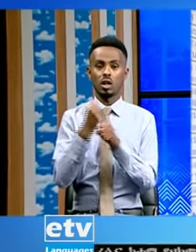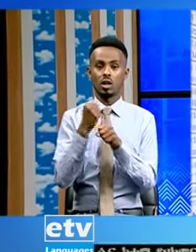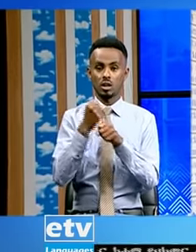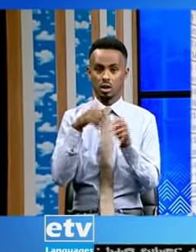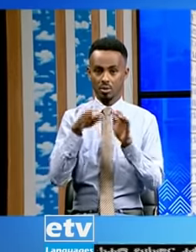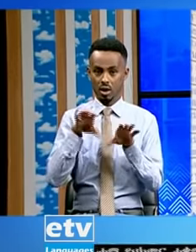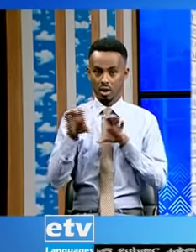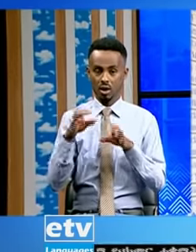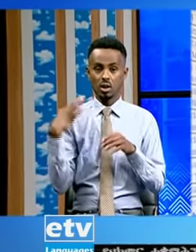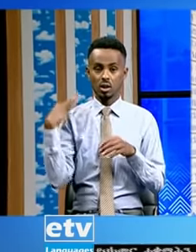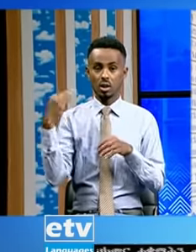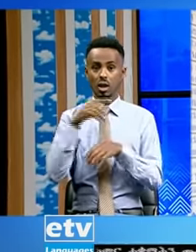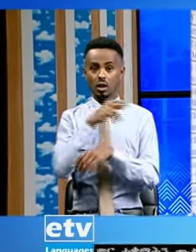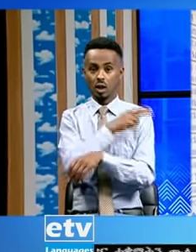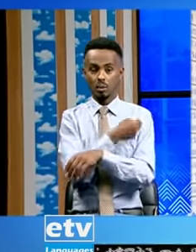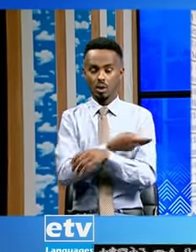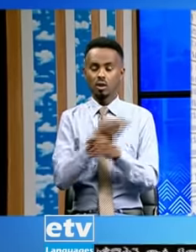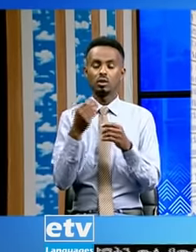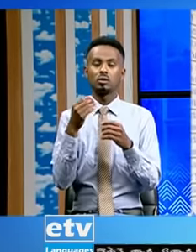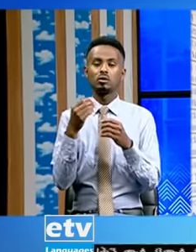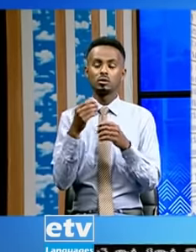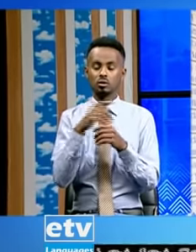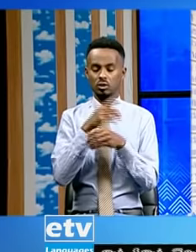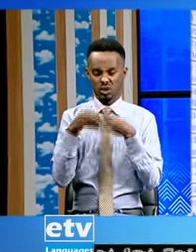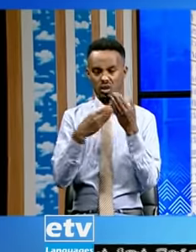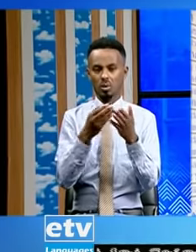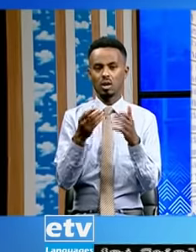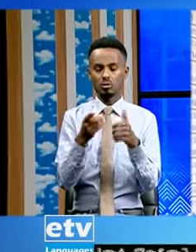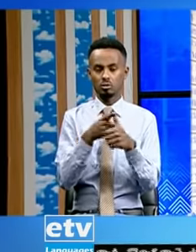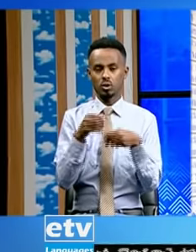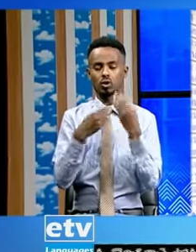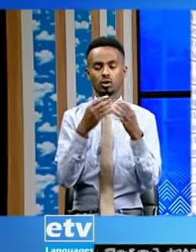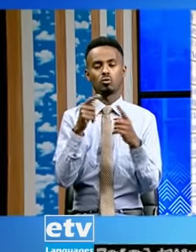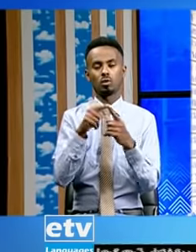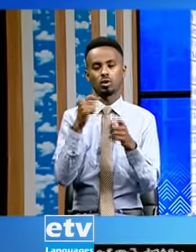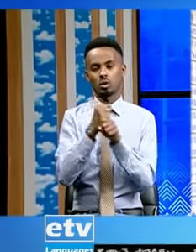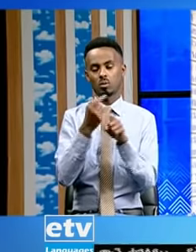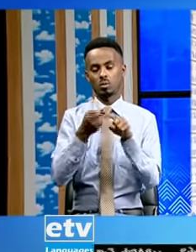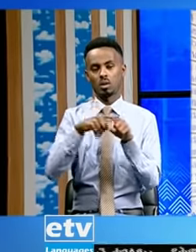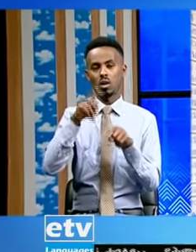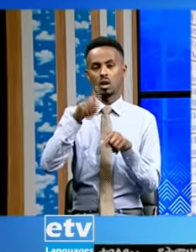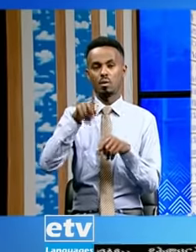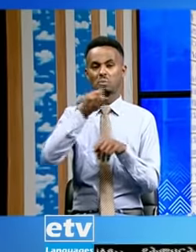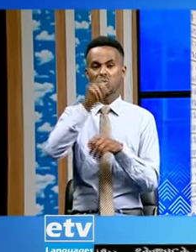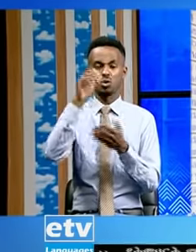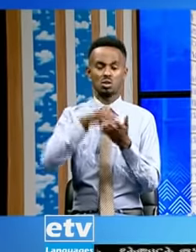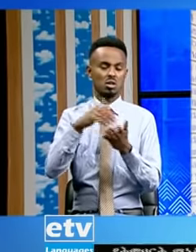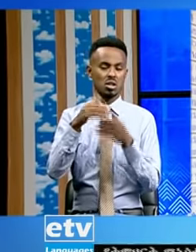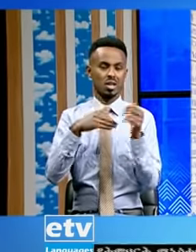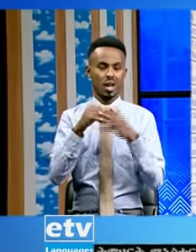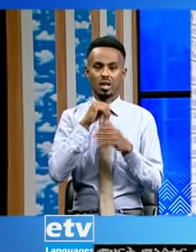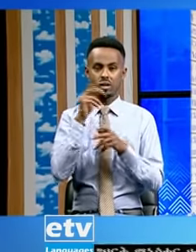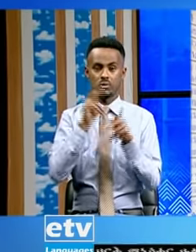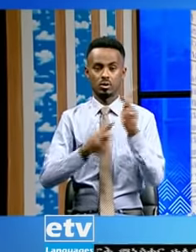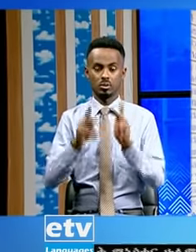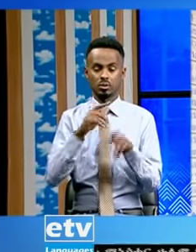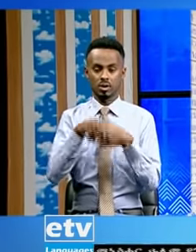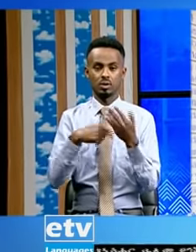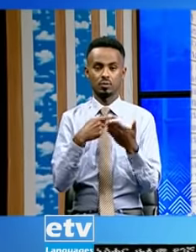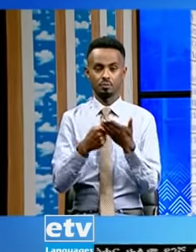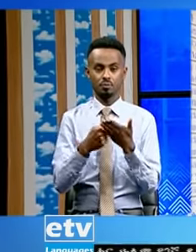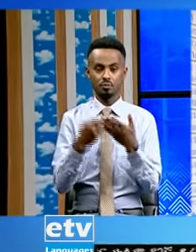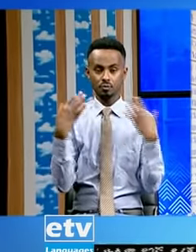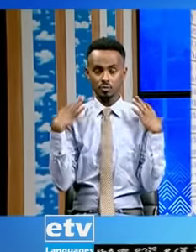የግድ ነው ይሄን ጤና ጣቢያ ቀድሚያ ሰጥተን የግድ ወደ ስራ መመለስ አለብን። 100 ሺህ ቀላል አይደለም ህዝብ።